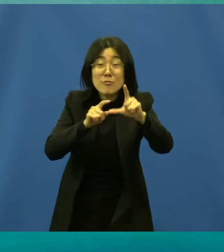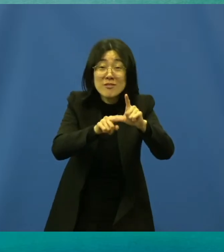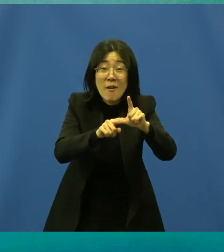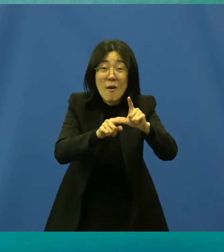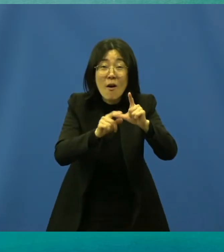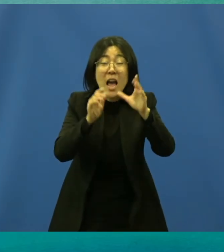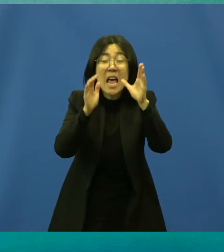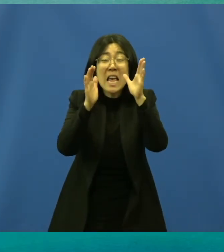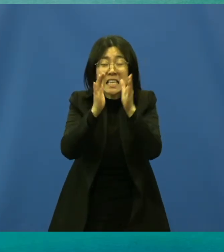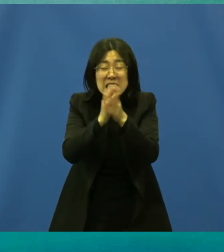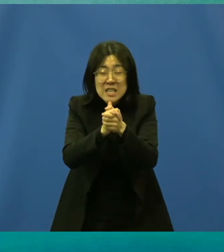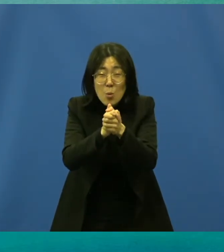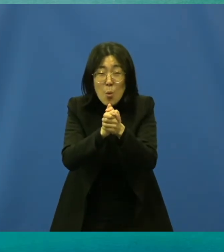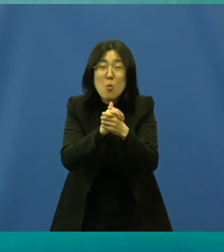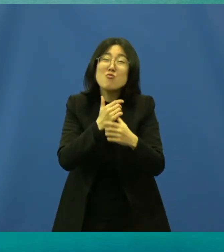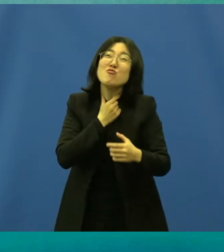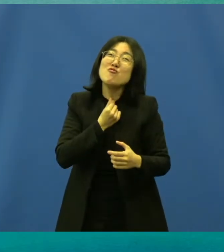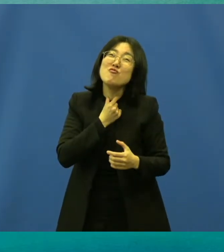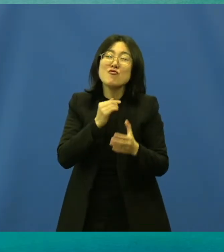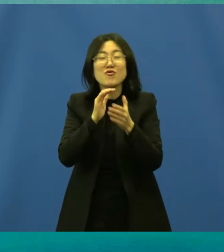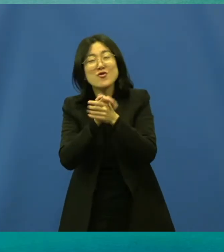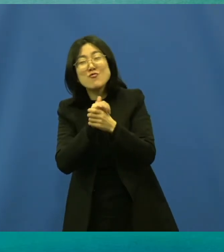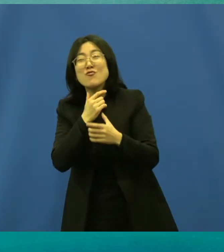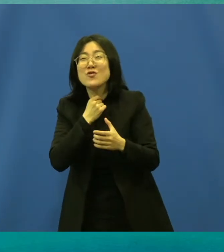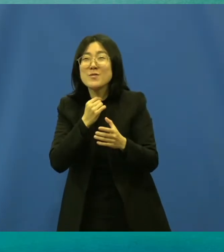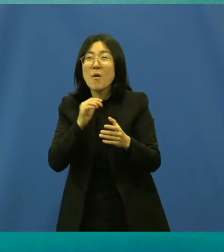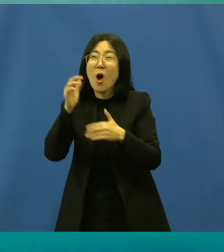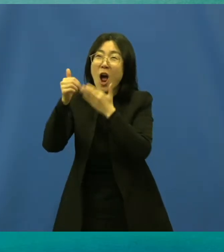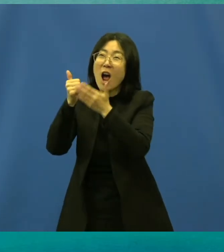기도할 수밖에 없어서 기도합니다.